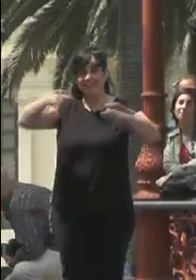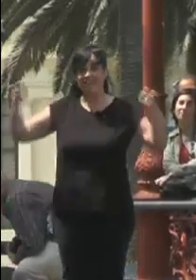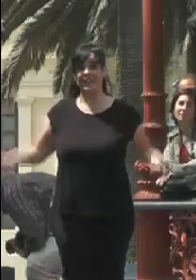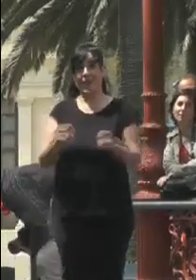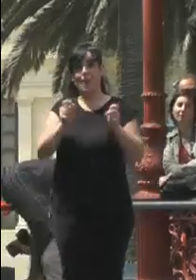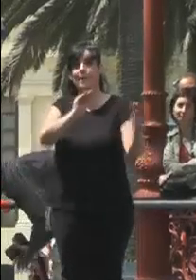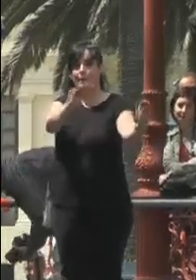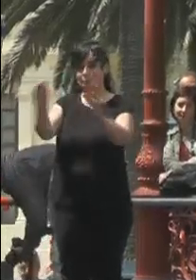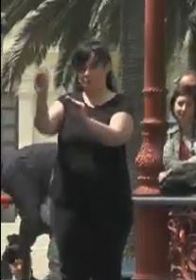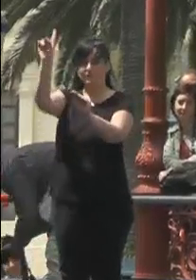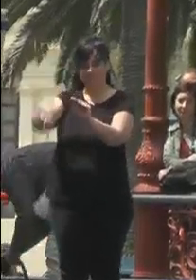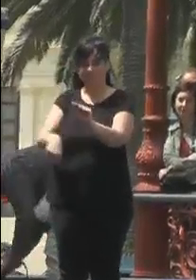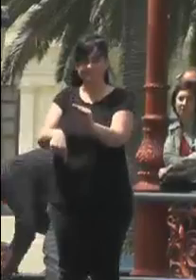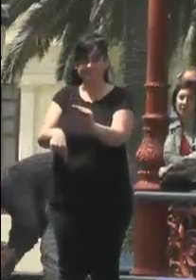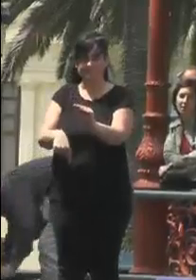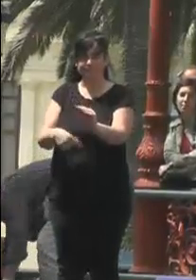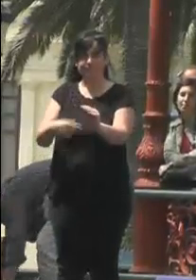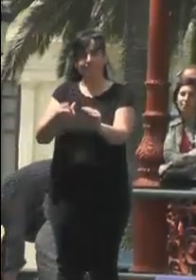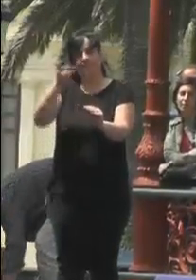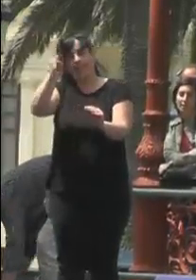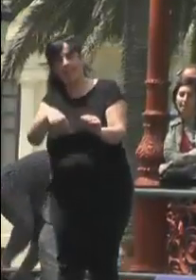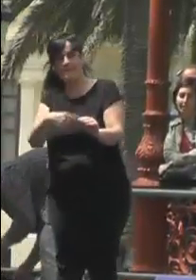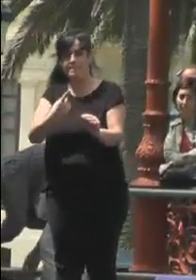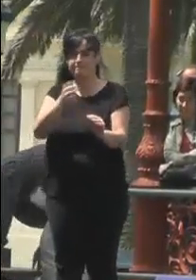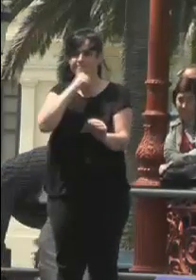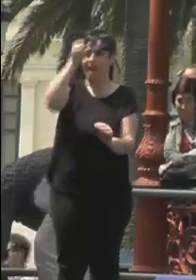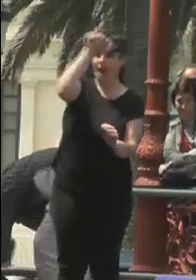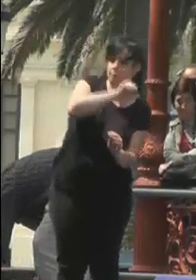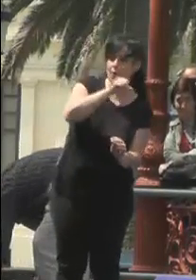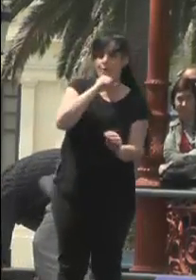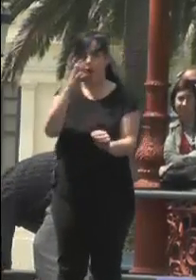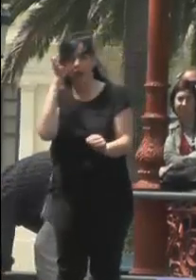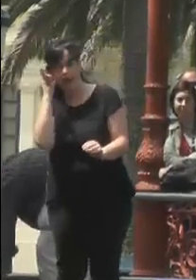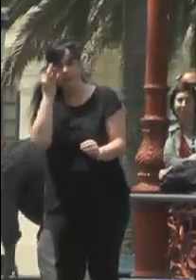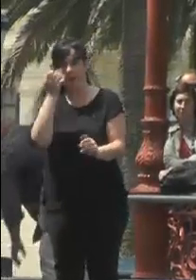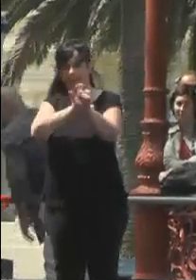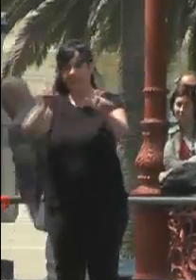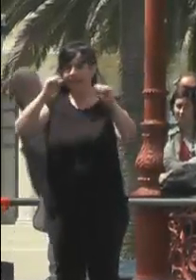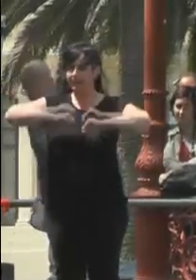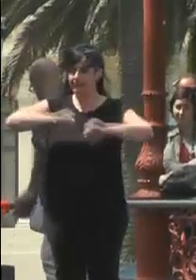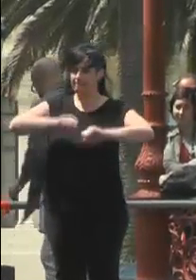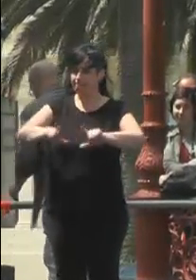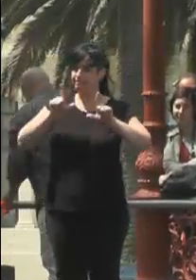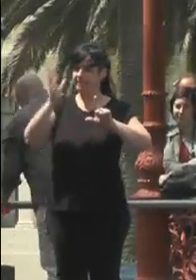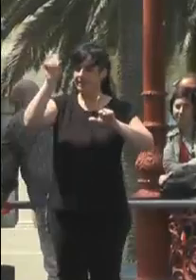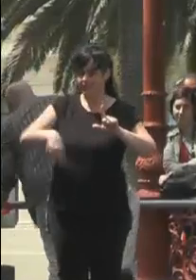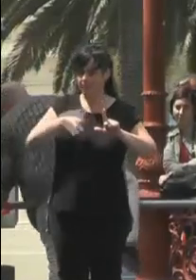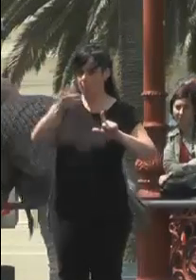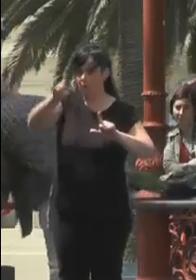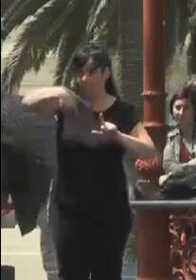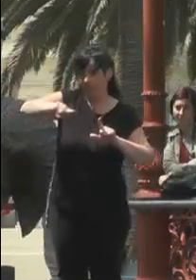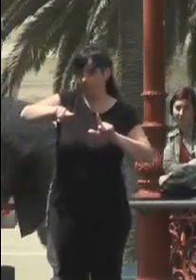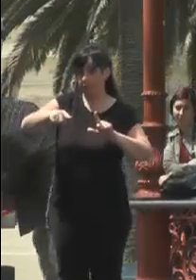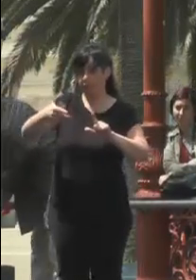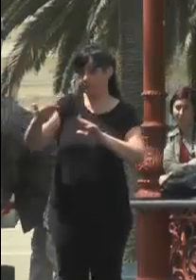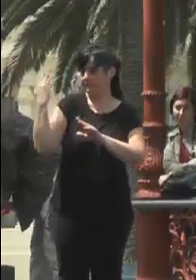campaña. Tamén é a campaña dos avós, das aboas, da nosa xente maior que pensou, nunca